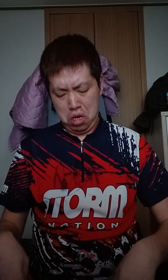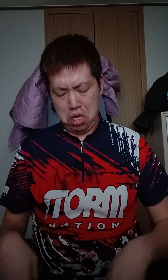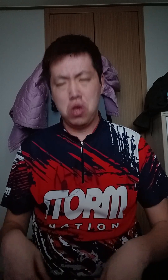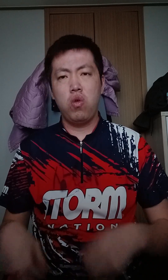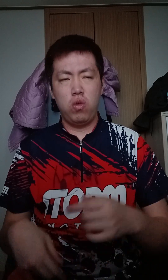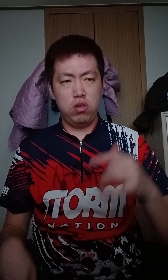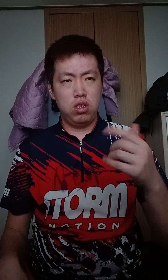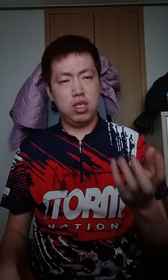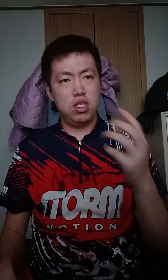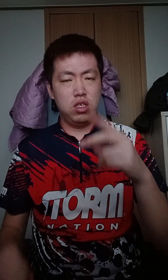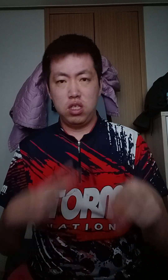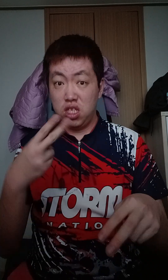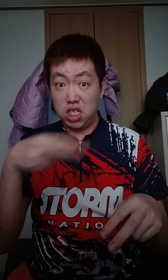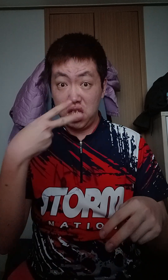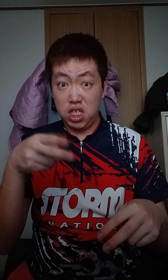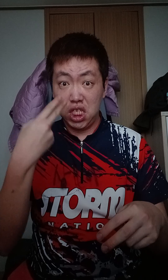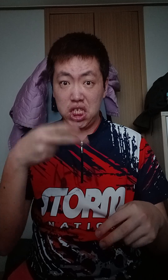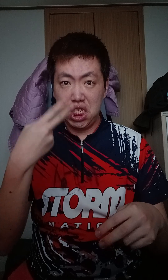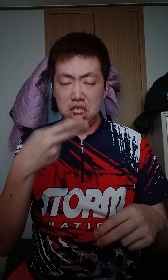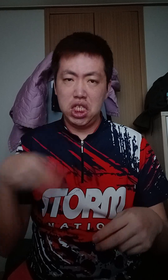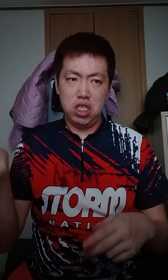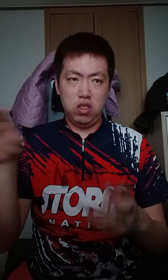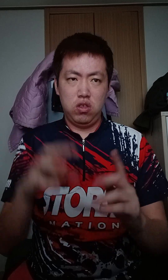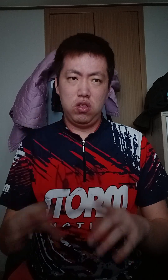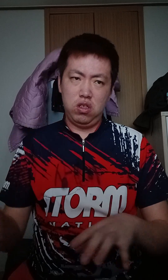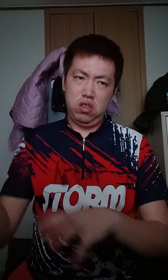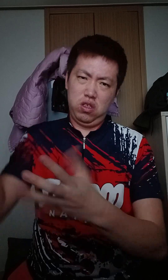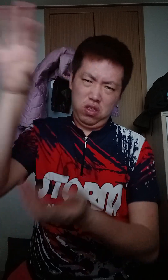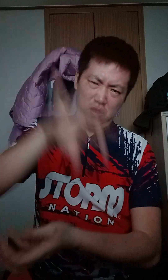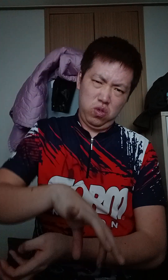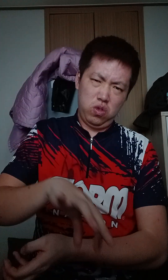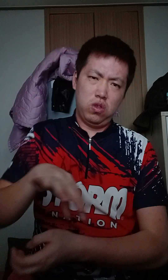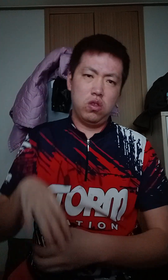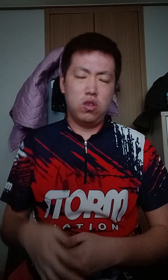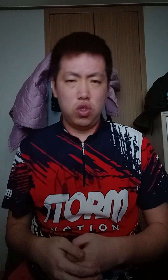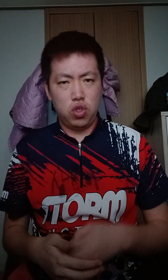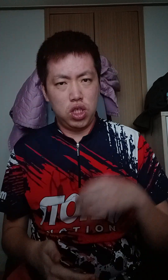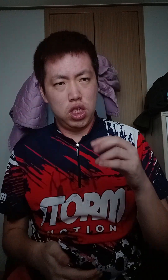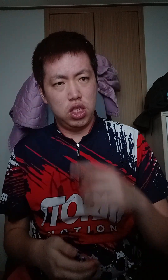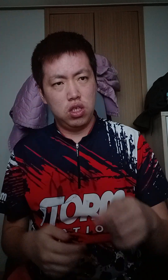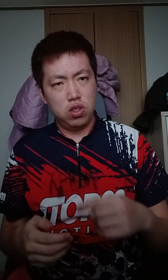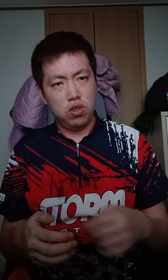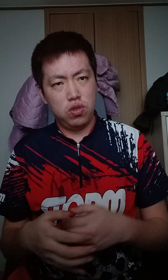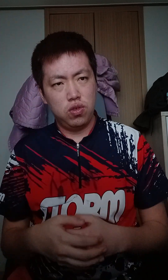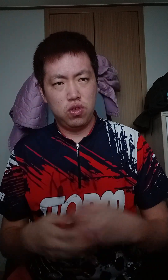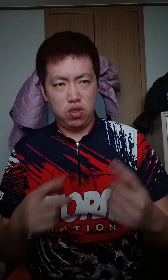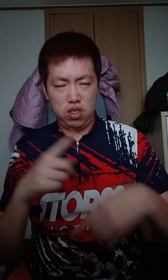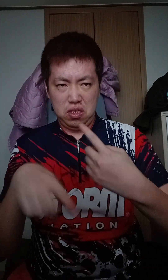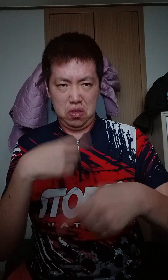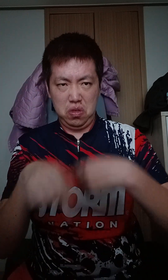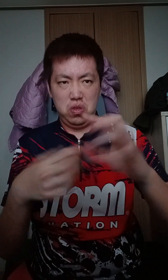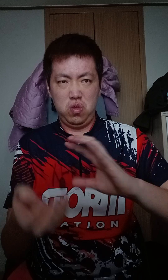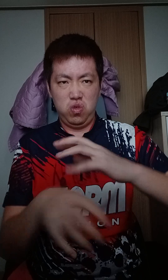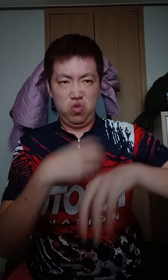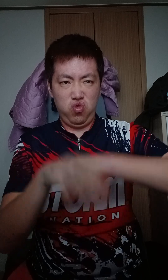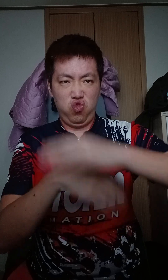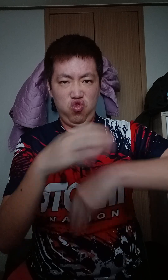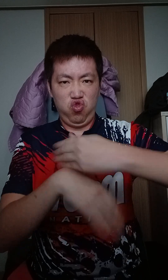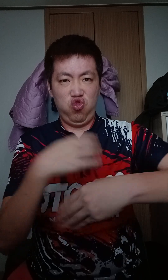있고 무슨 뭐 라면 같은 거 먹은 것 같아 막 쏟고 막 그런 경우가 있죠. 휴지를 막 함부로 막 훌훌 말아가지고